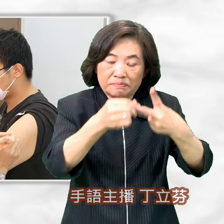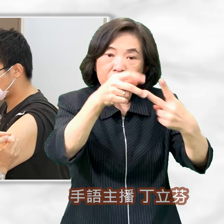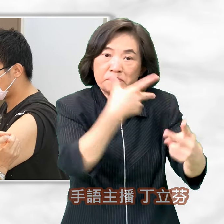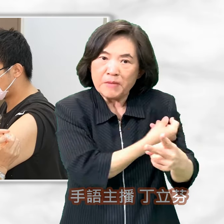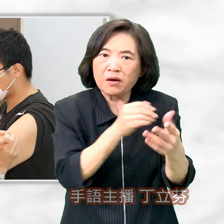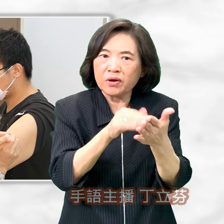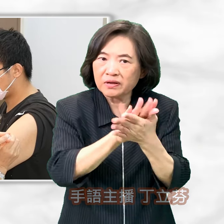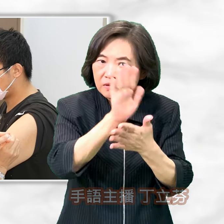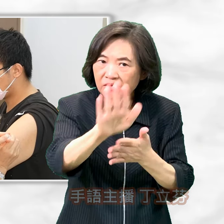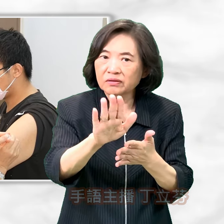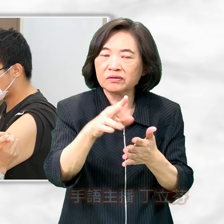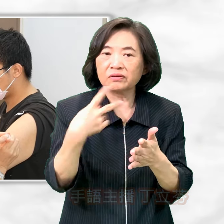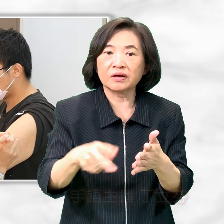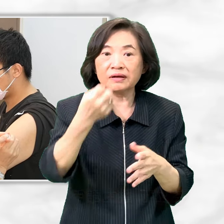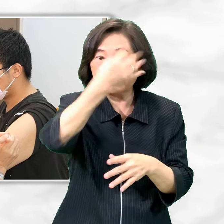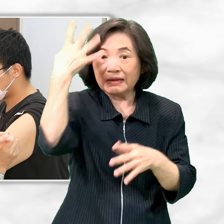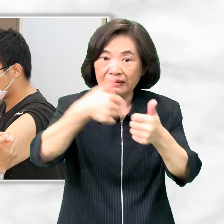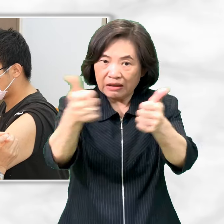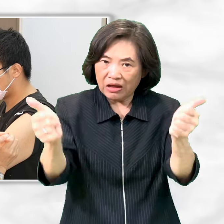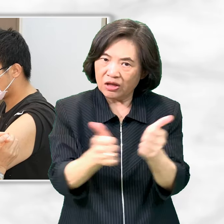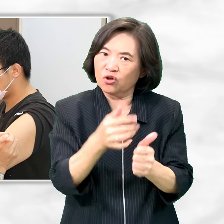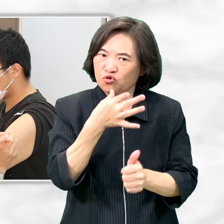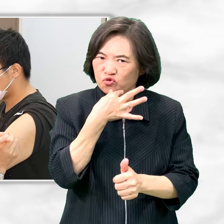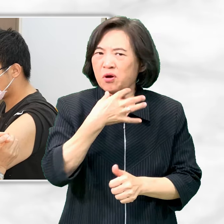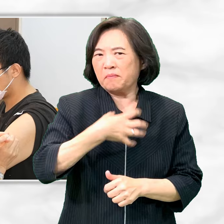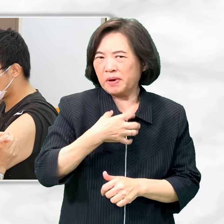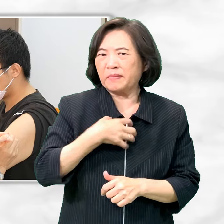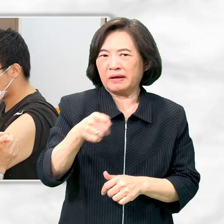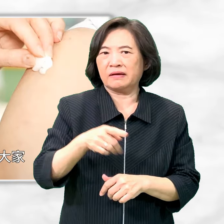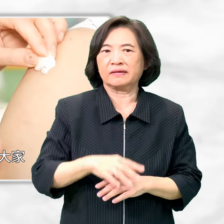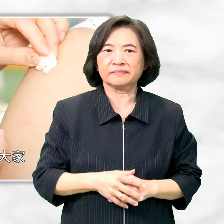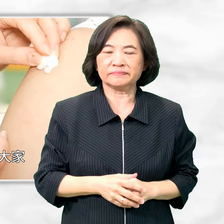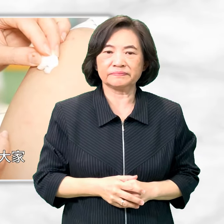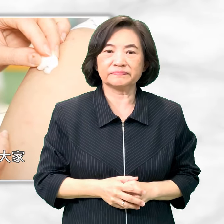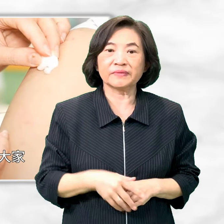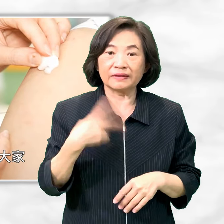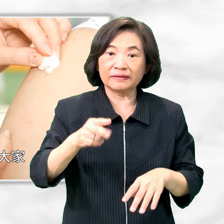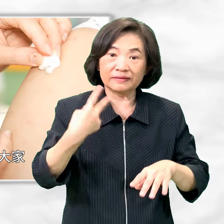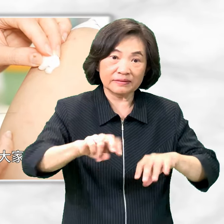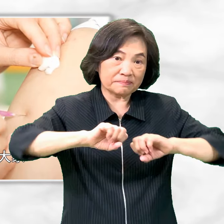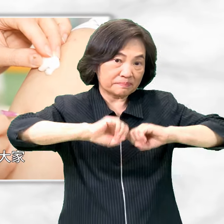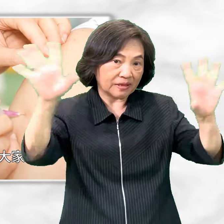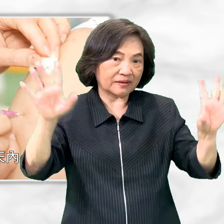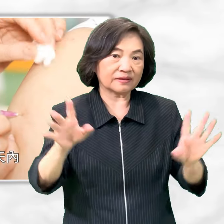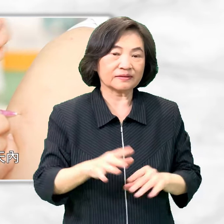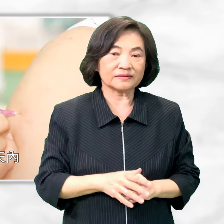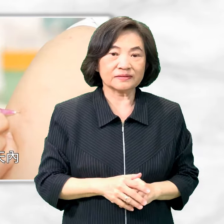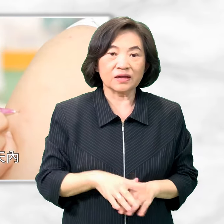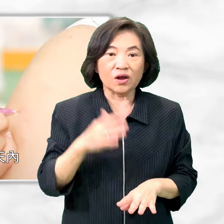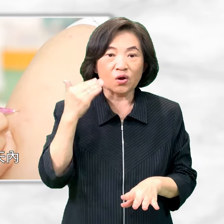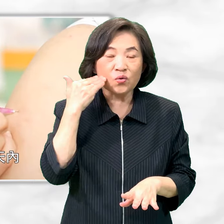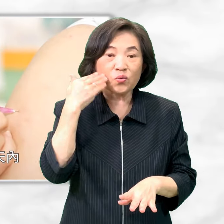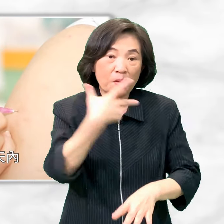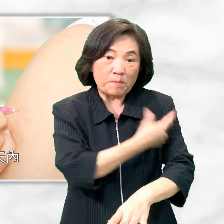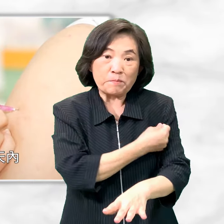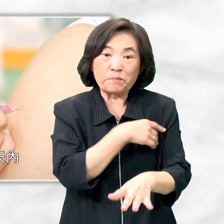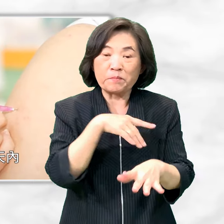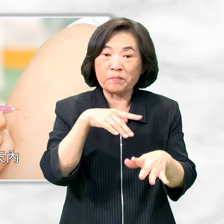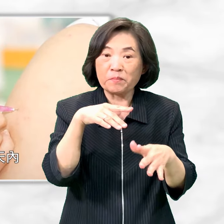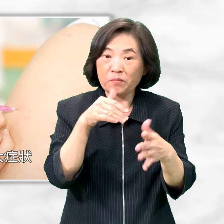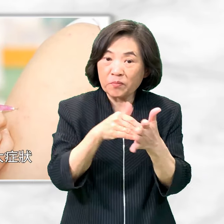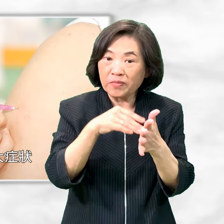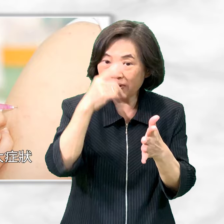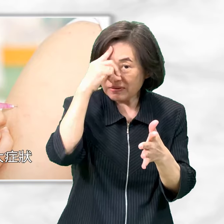后。同时，后生男性的发生率还高。大家为特别提醒大家，做预防查28年之